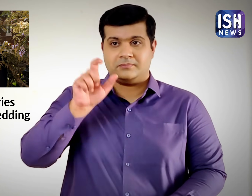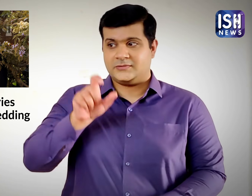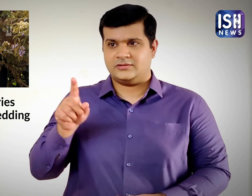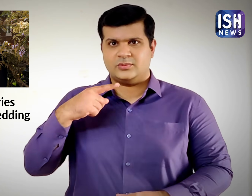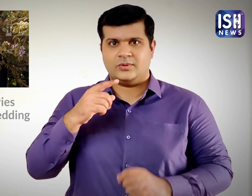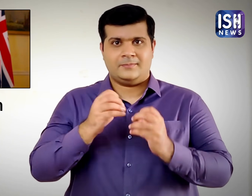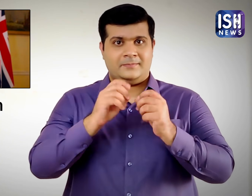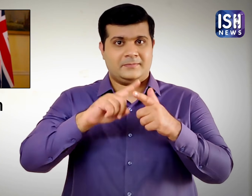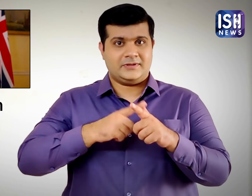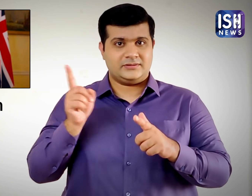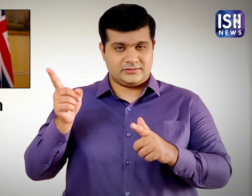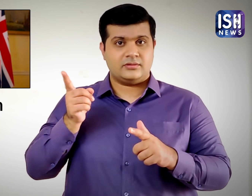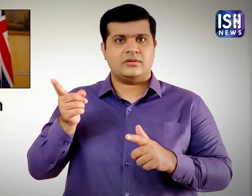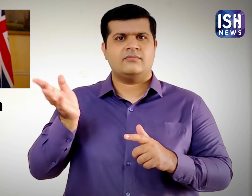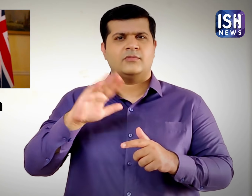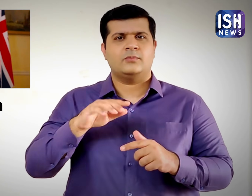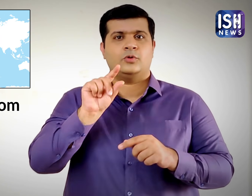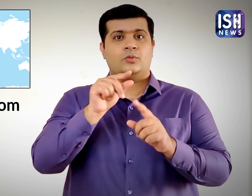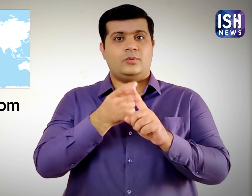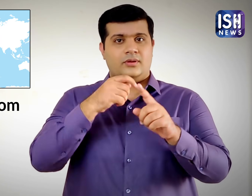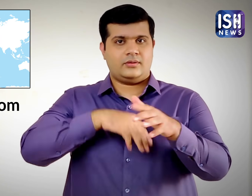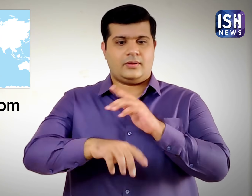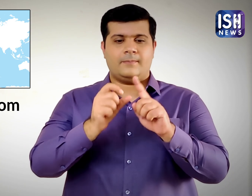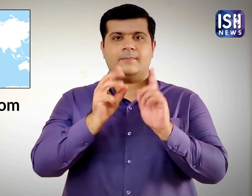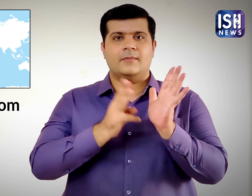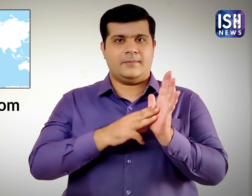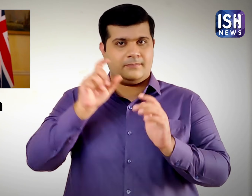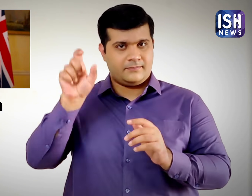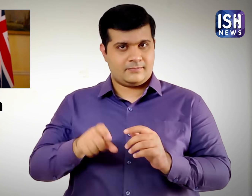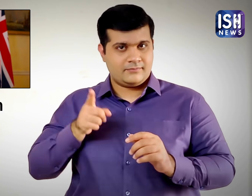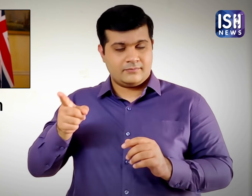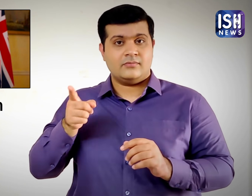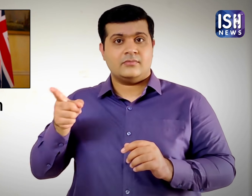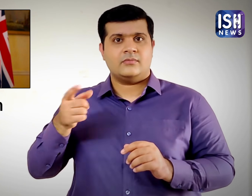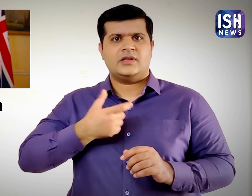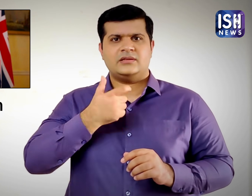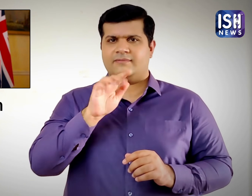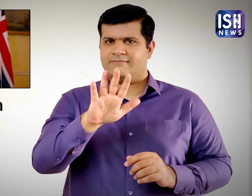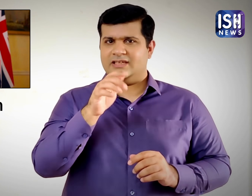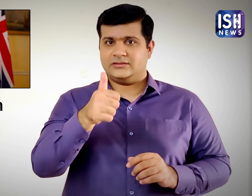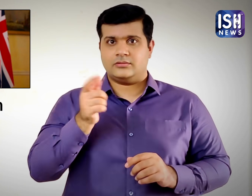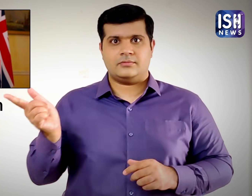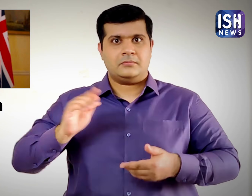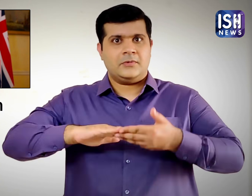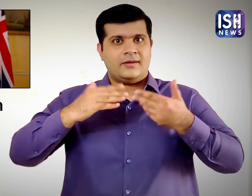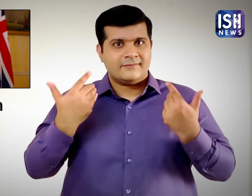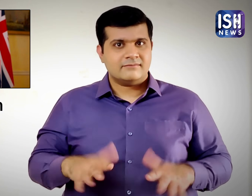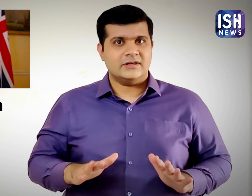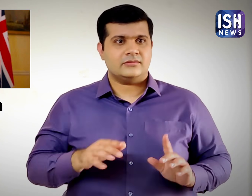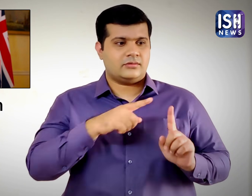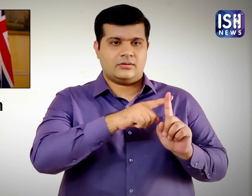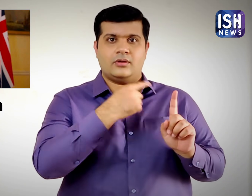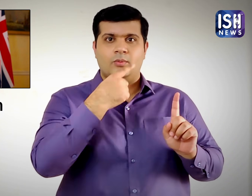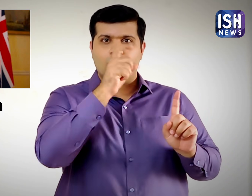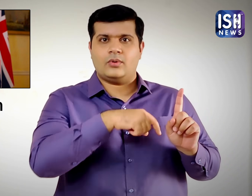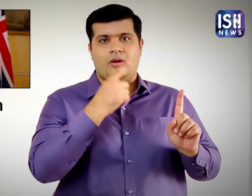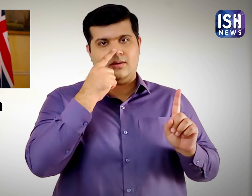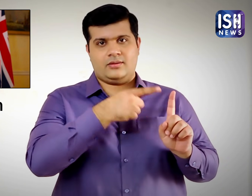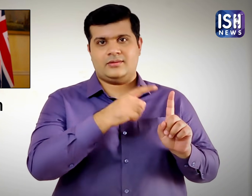UK के प्रधानमंत्री Boris Johnson 56 वर्ष के है, उसने 33 साल की मंगेतर